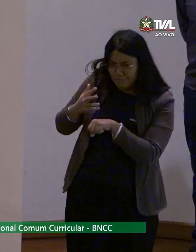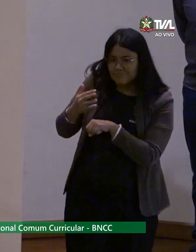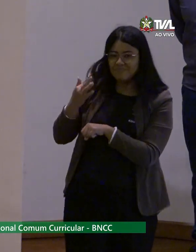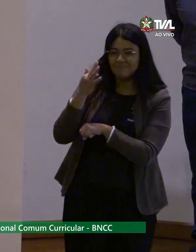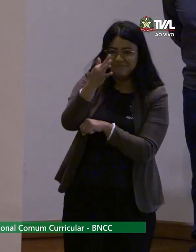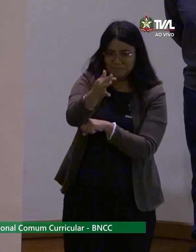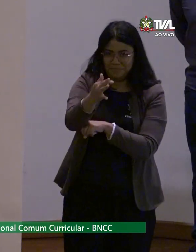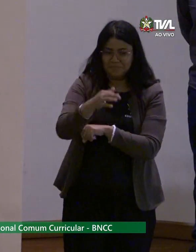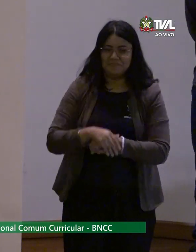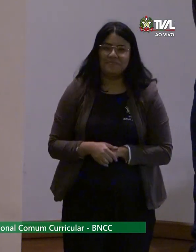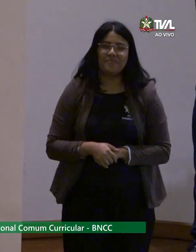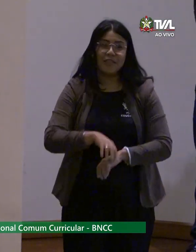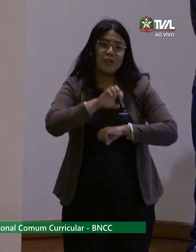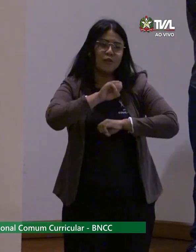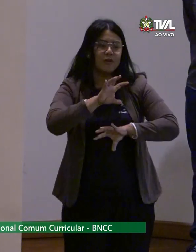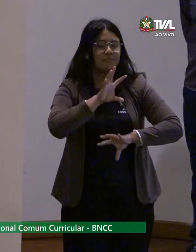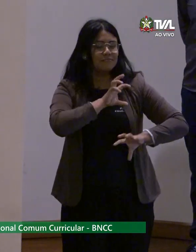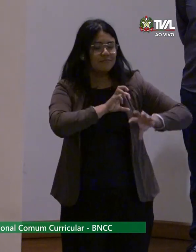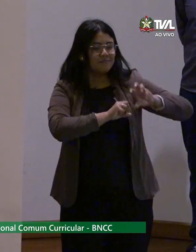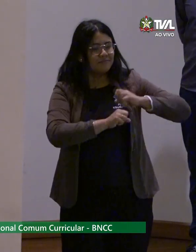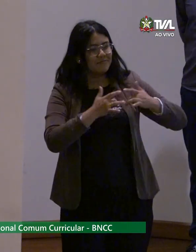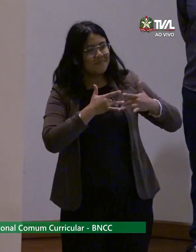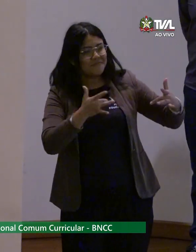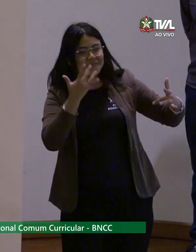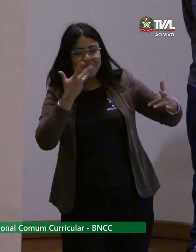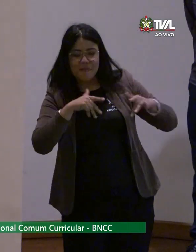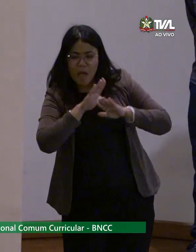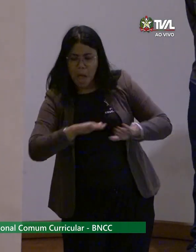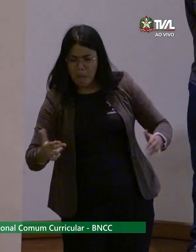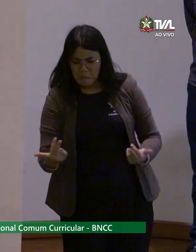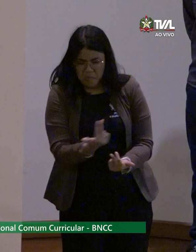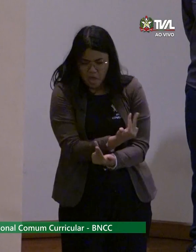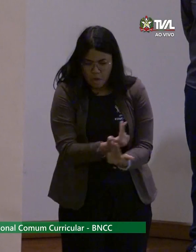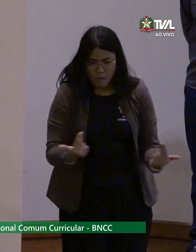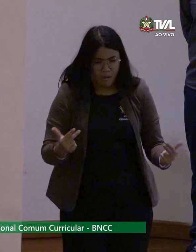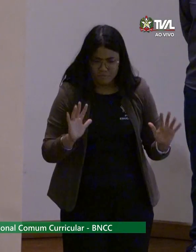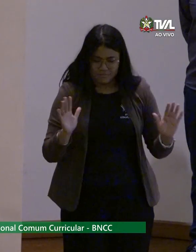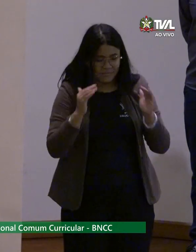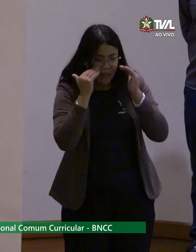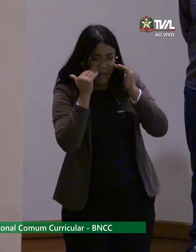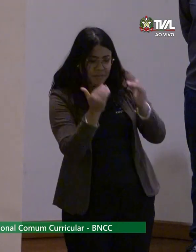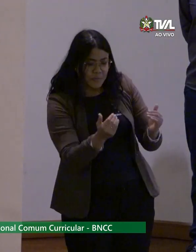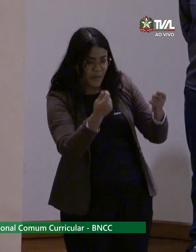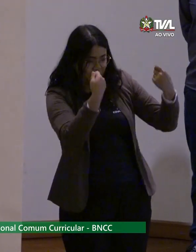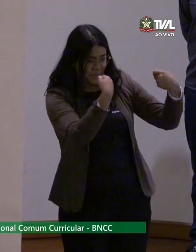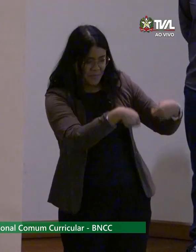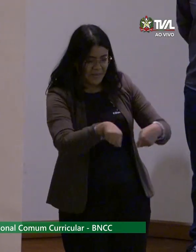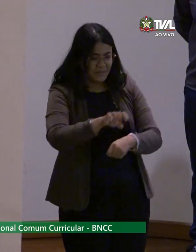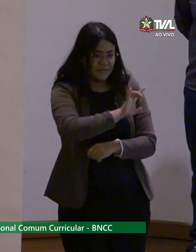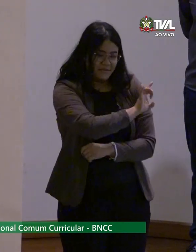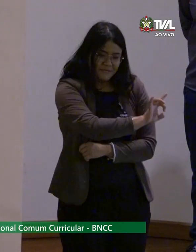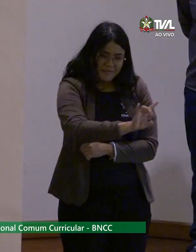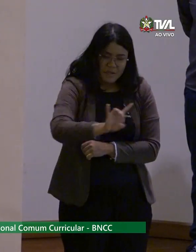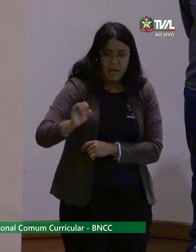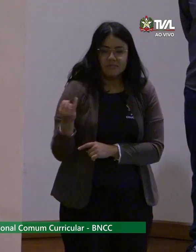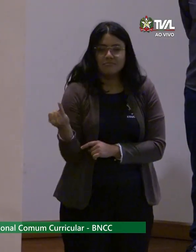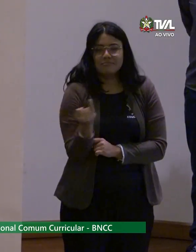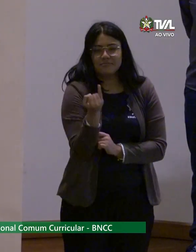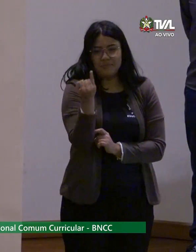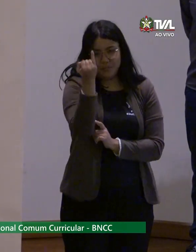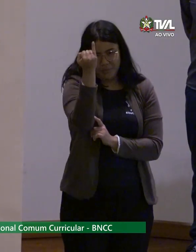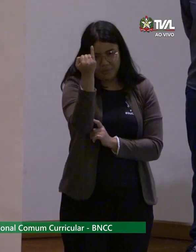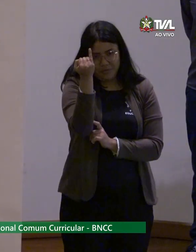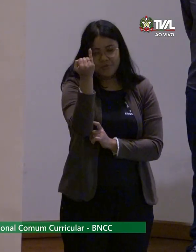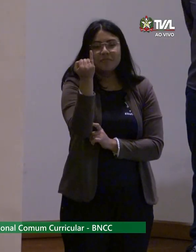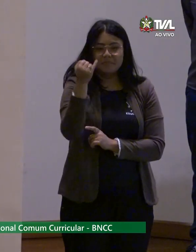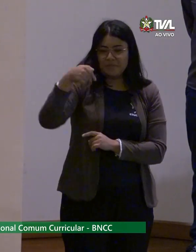frente educação é paixão criança não é tudo igual a respeito às necessidades é sempre fundamental